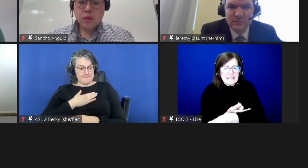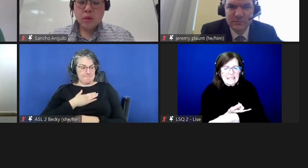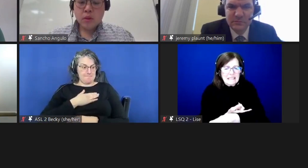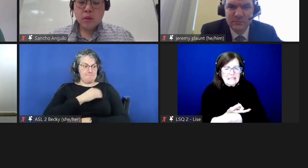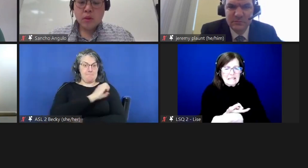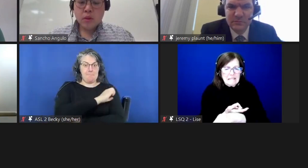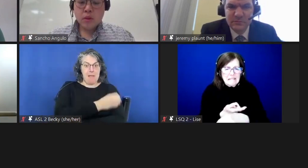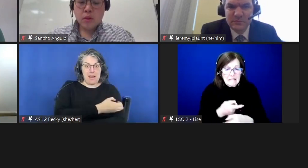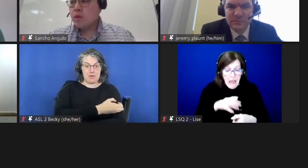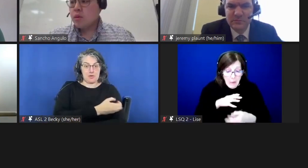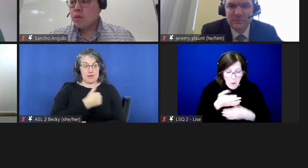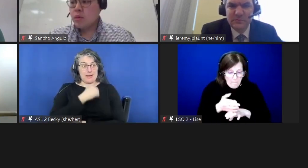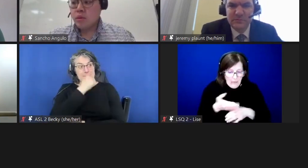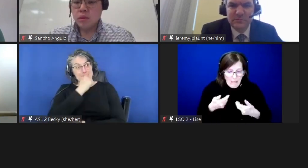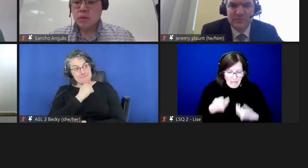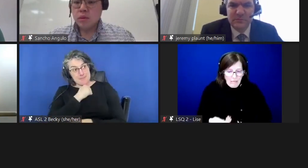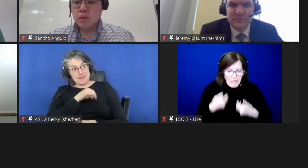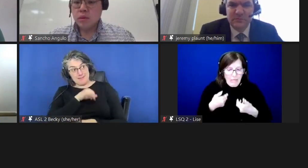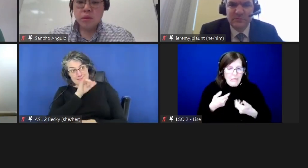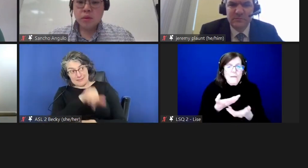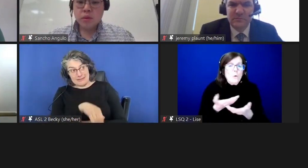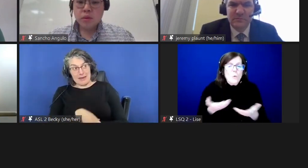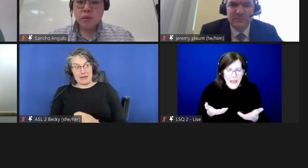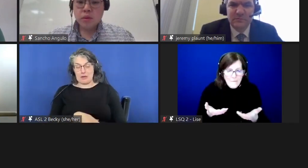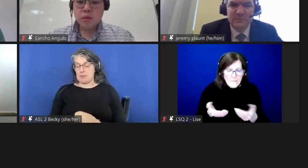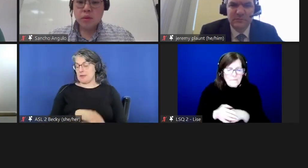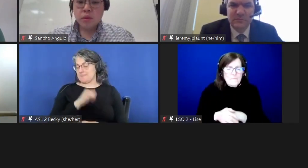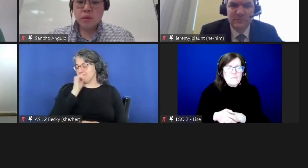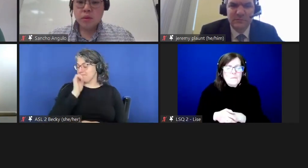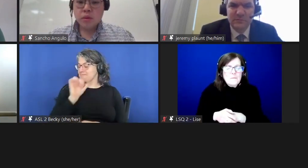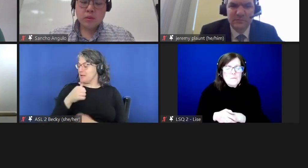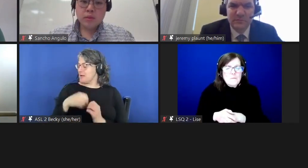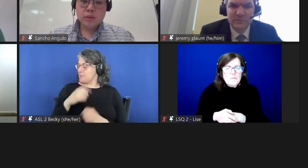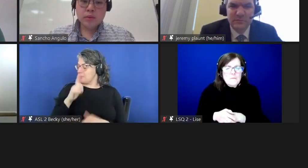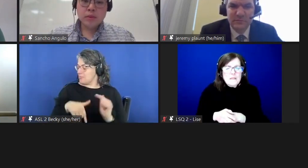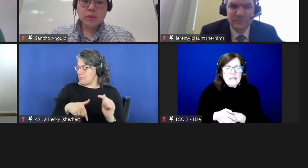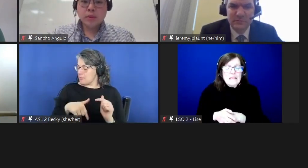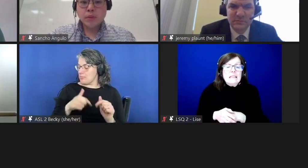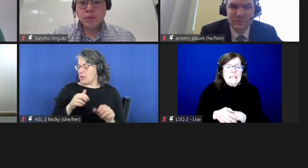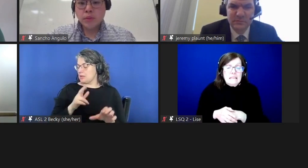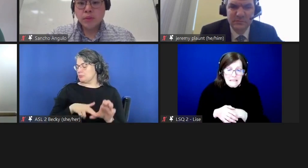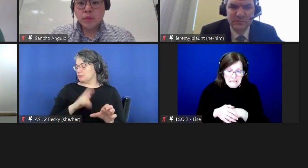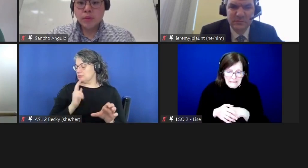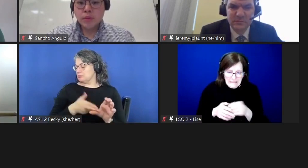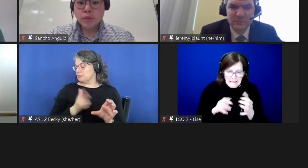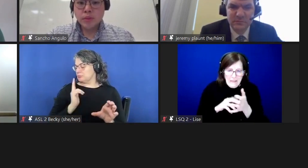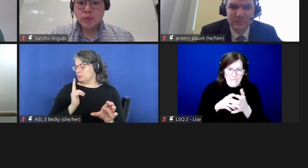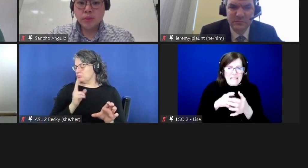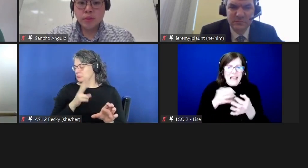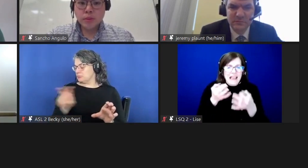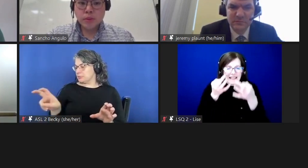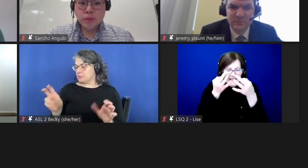dont on dispose en soi, je veux dire, son énergie, sa détermination propre.